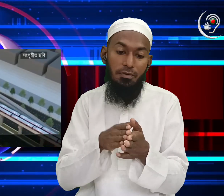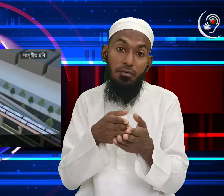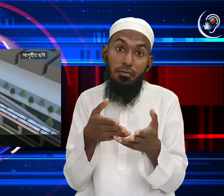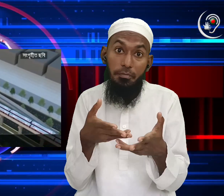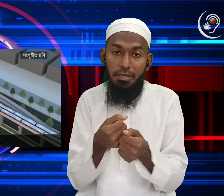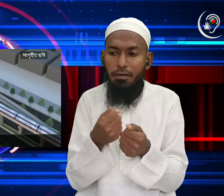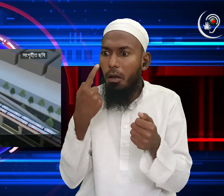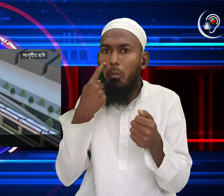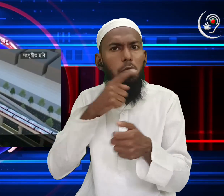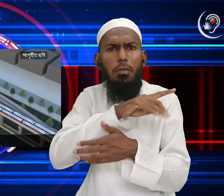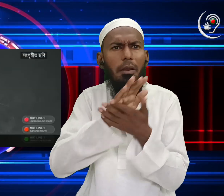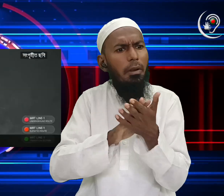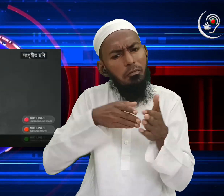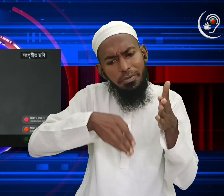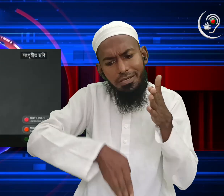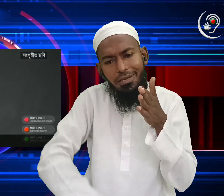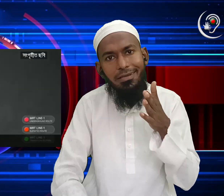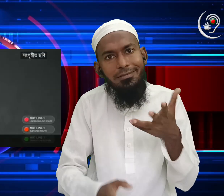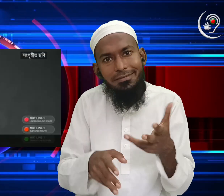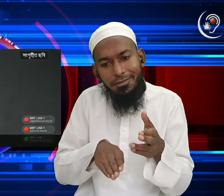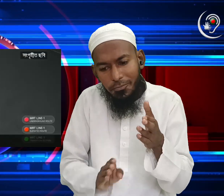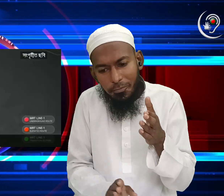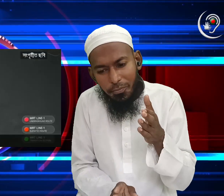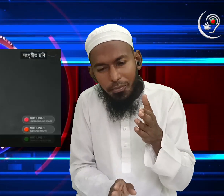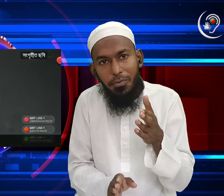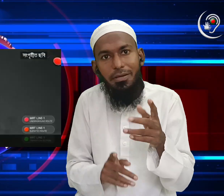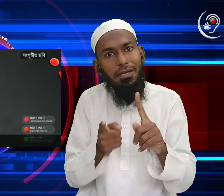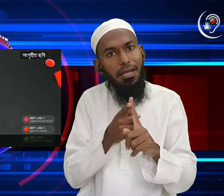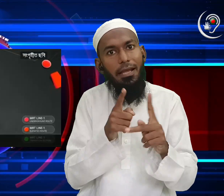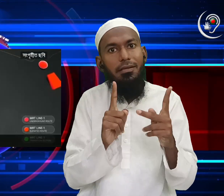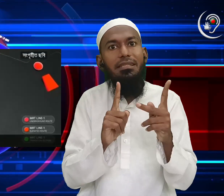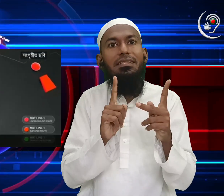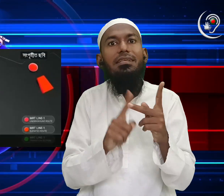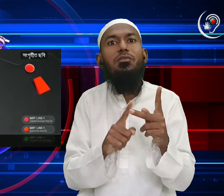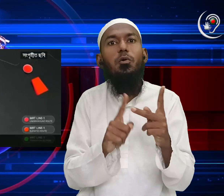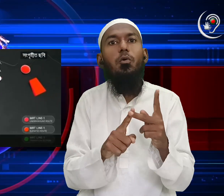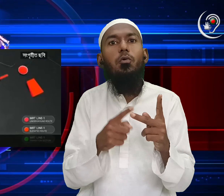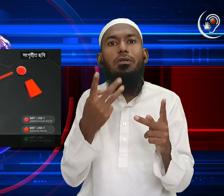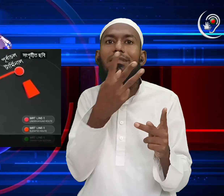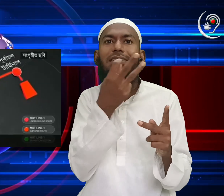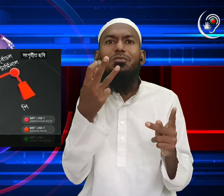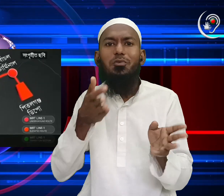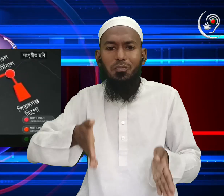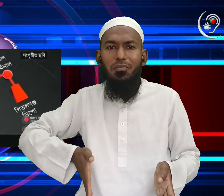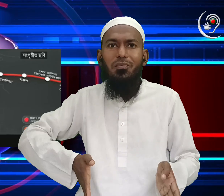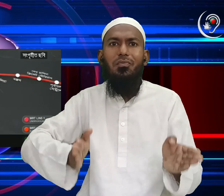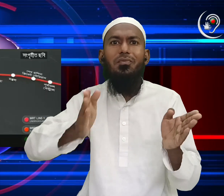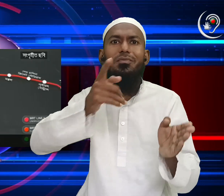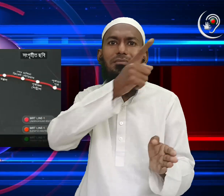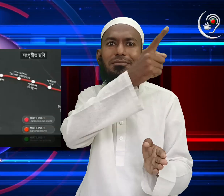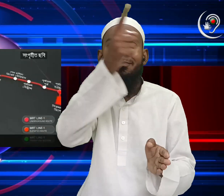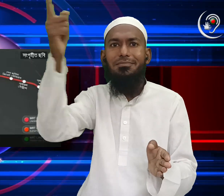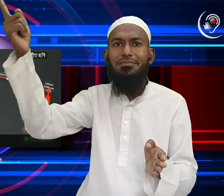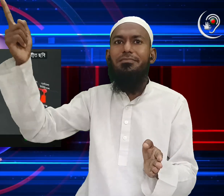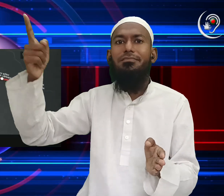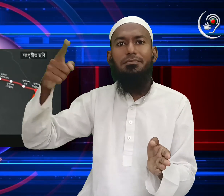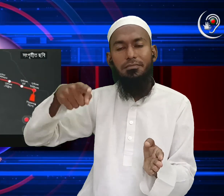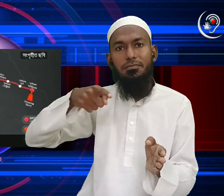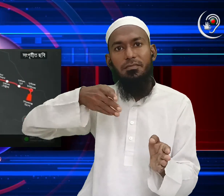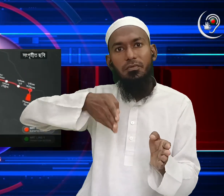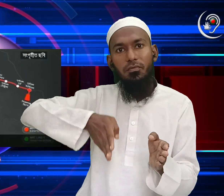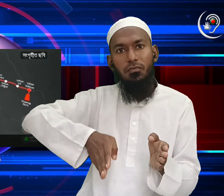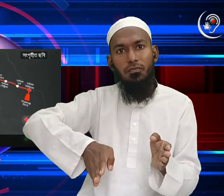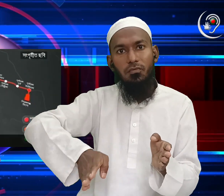দ্বিতীয় অংশ পূর্বাচল রুট, যেটি উড়ালপথে নতুন বাজার নদ্দা হয়ে পূর্বাচল এক্সপ্রেসওয়ের বুক চিরে সরাসরি যাবে পিতলগঞ্জের